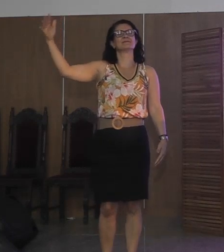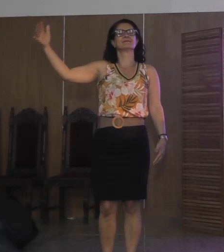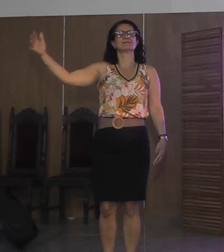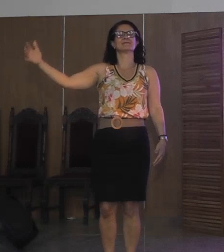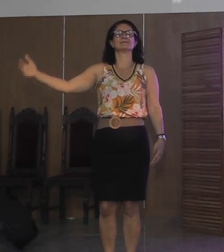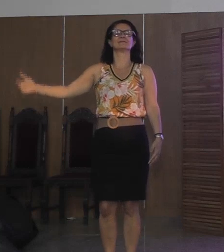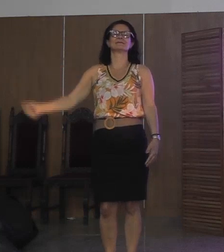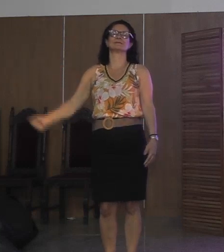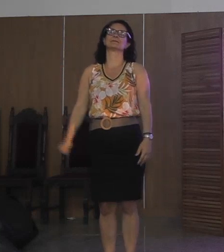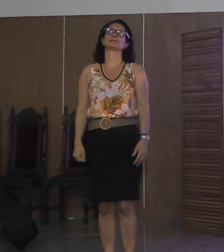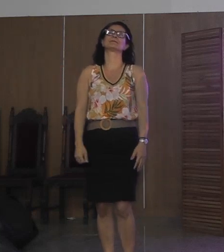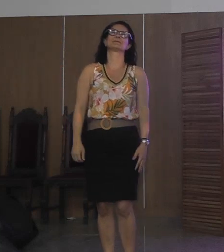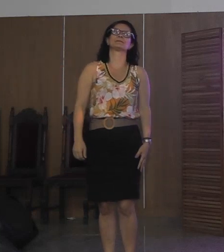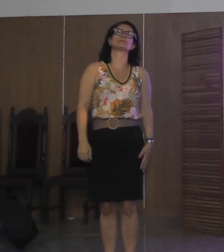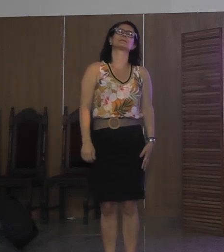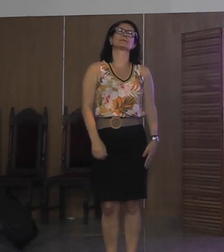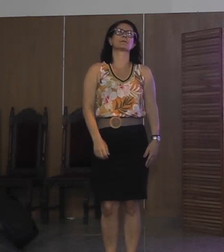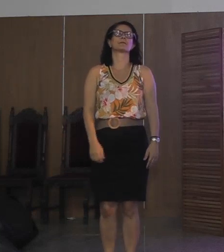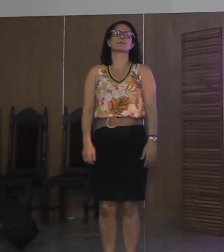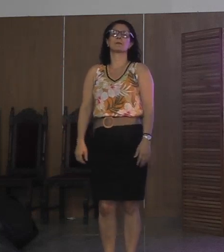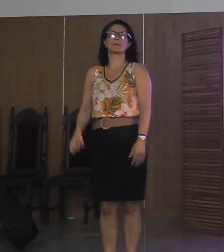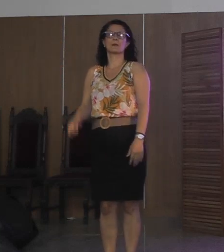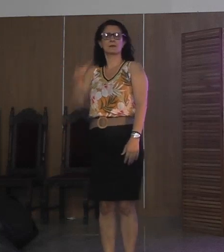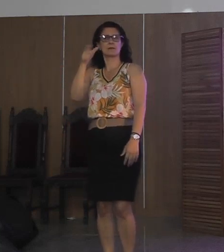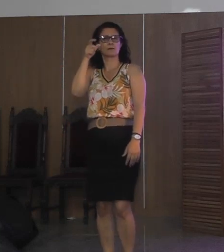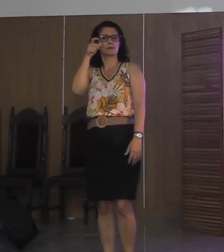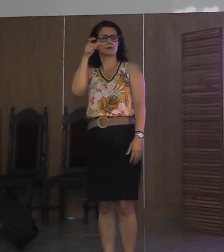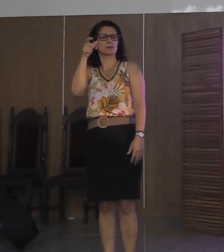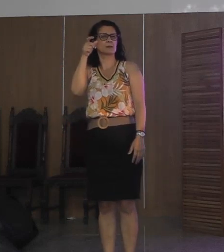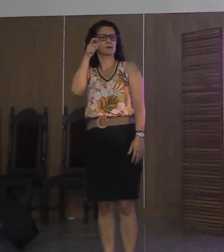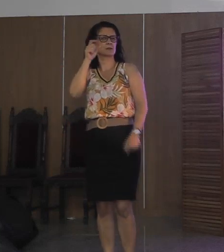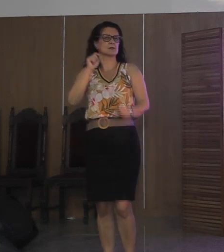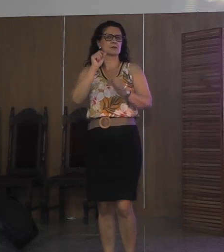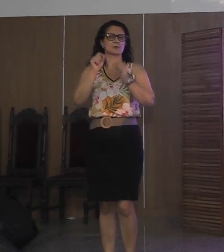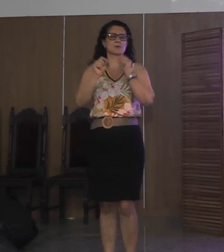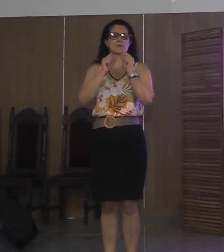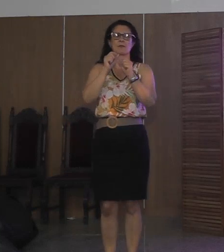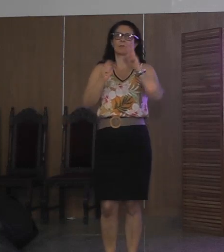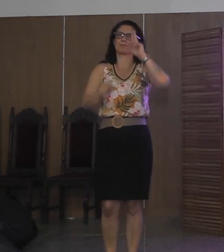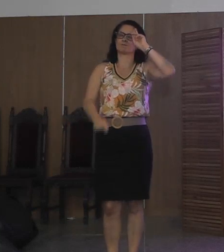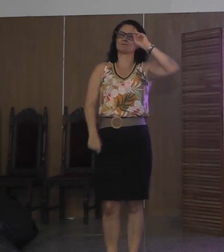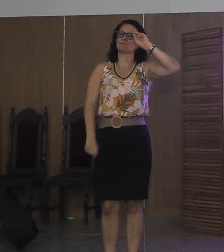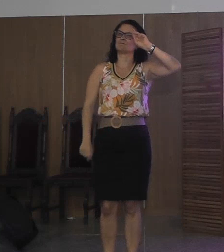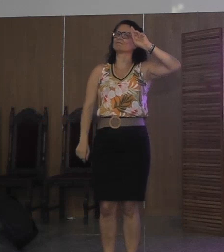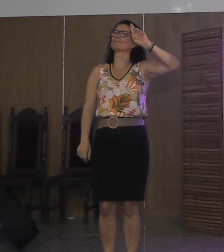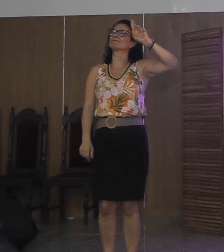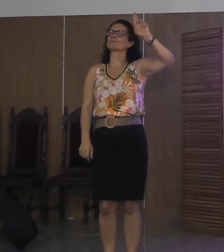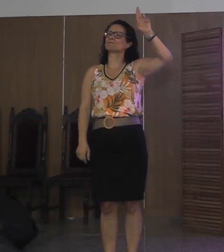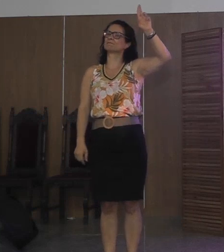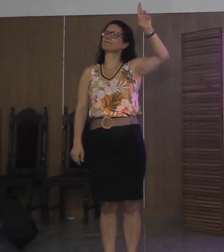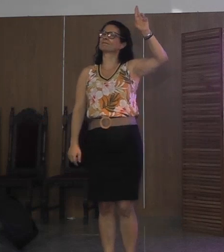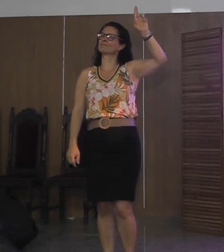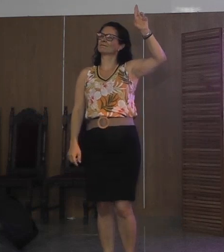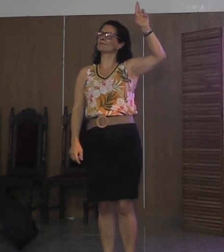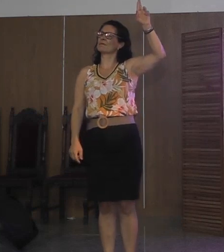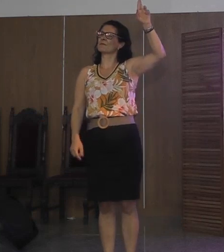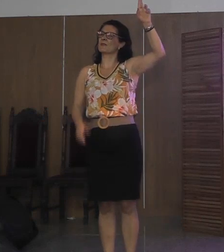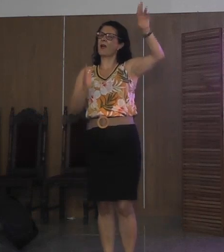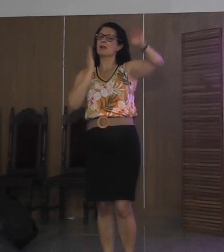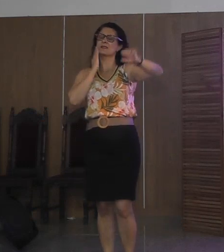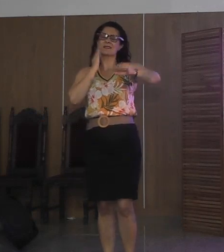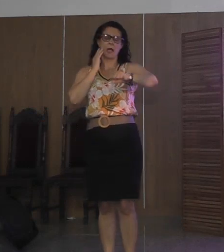brilhar. É interessante, querido, que o Senhor, em todos os momentos de nossa